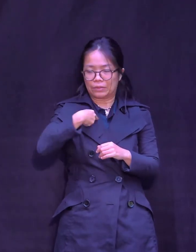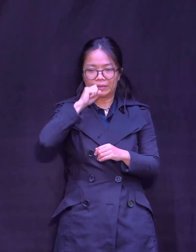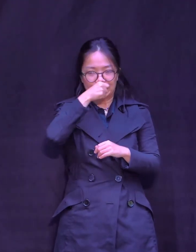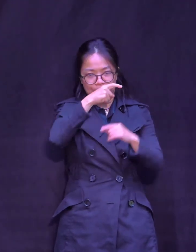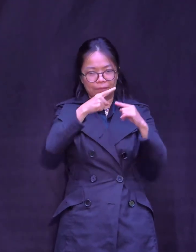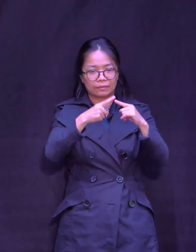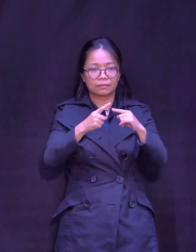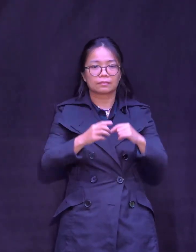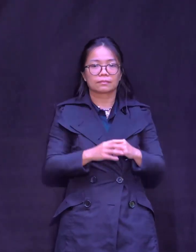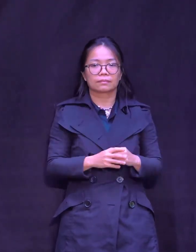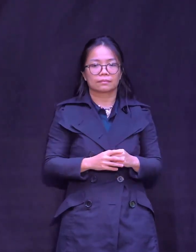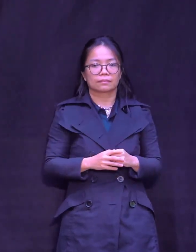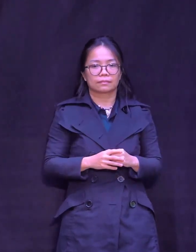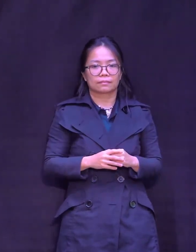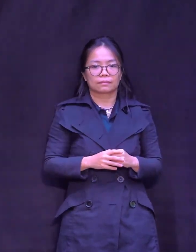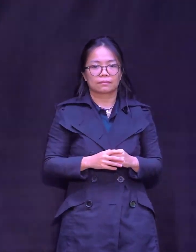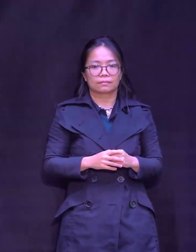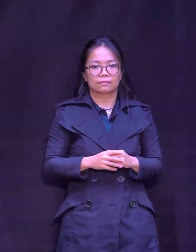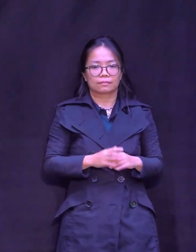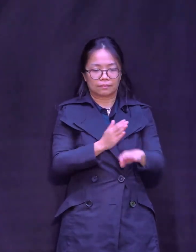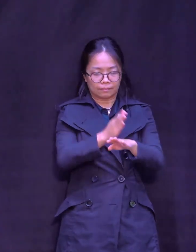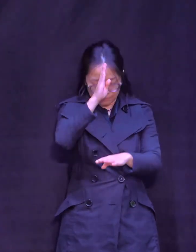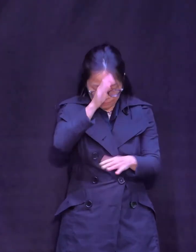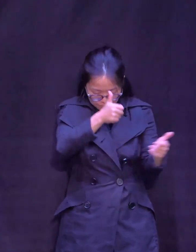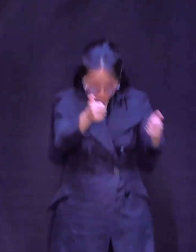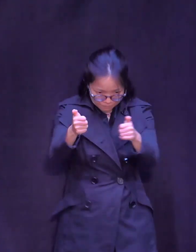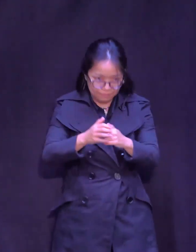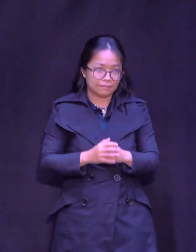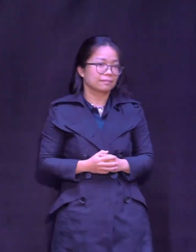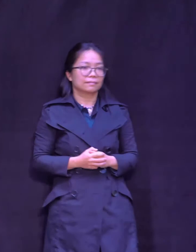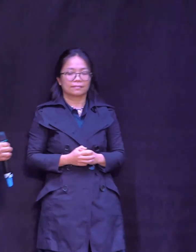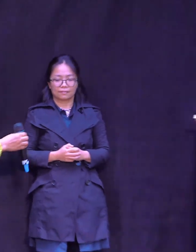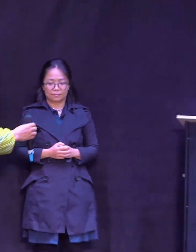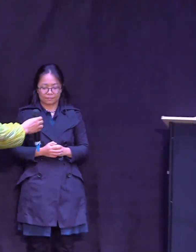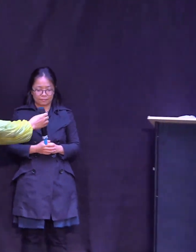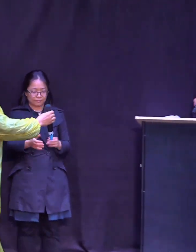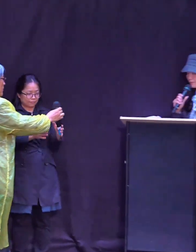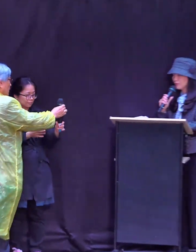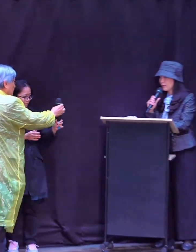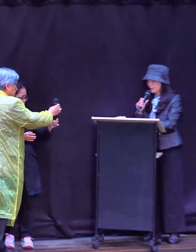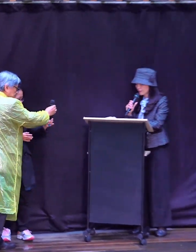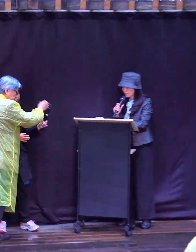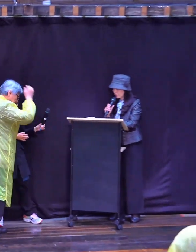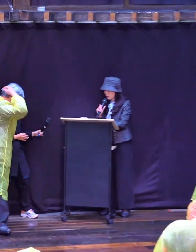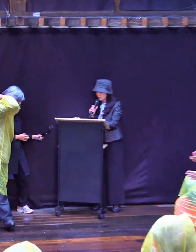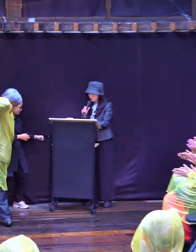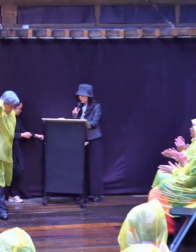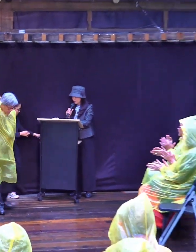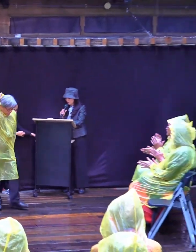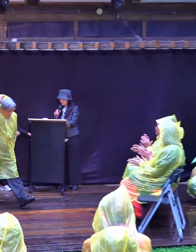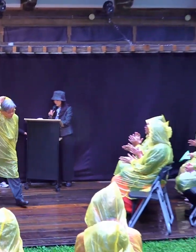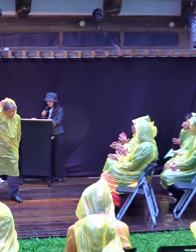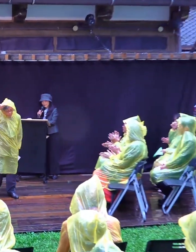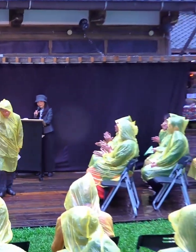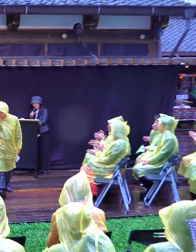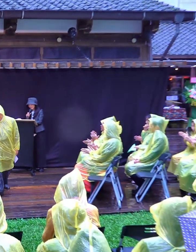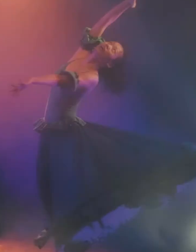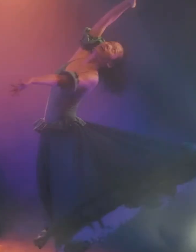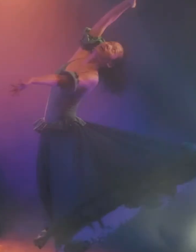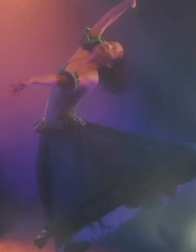me Taiwanese。 谢谢李明勇老师的宣读。